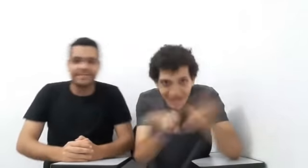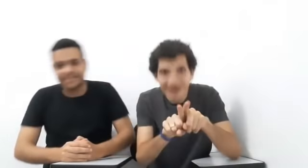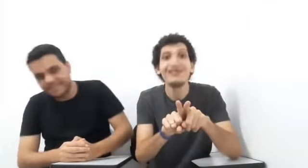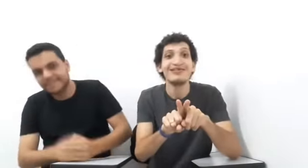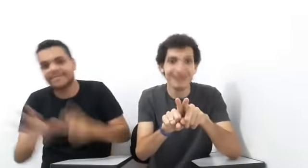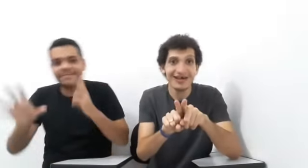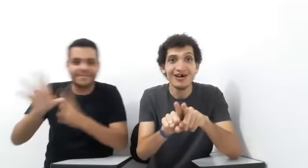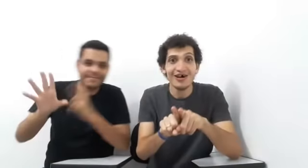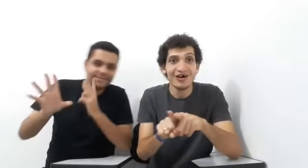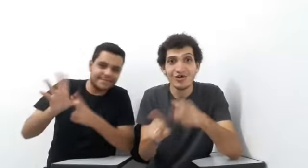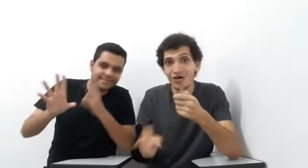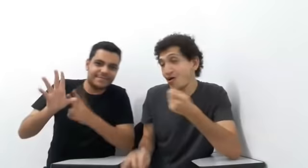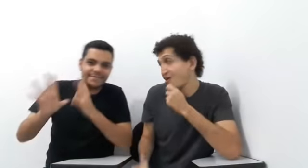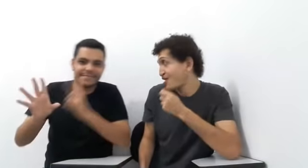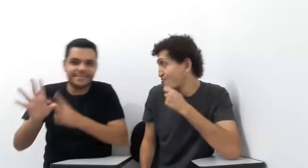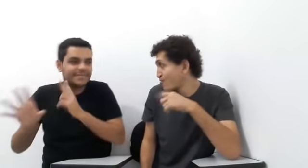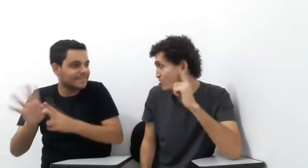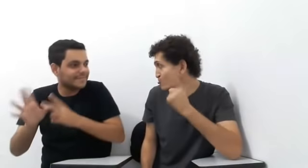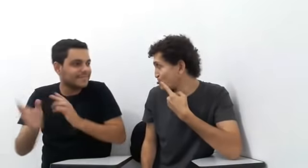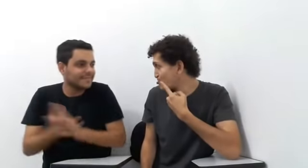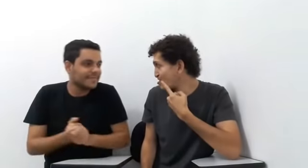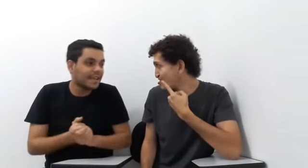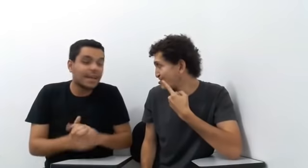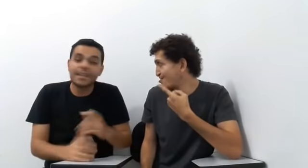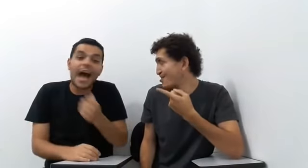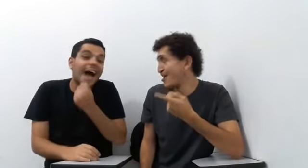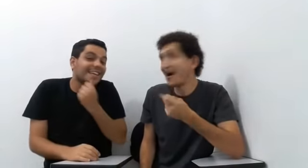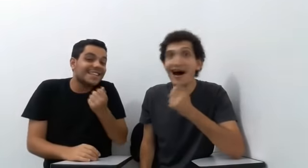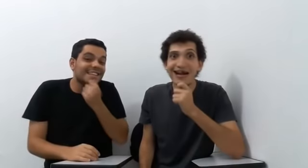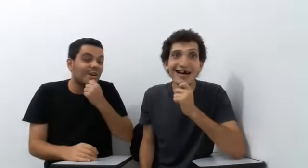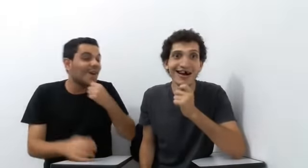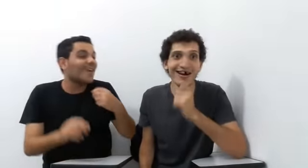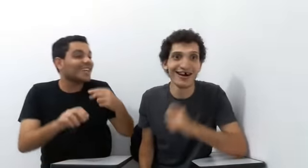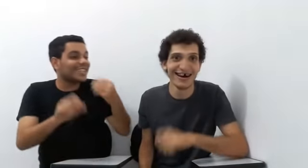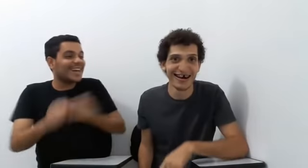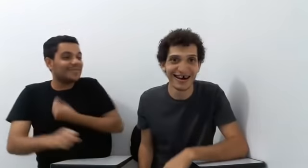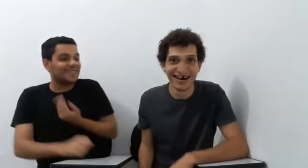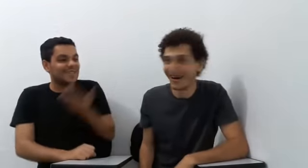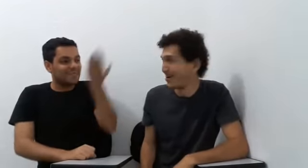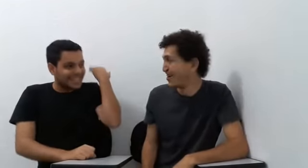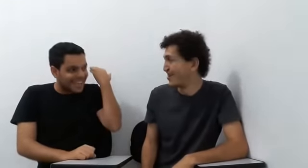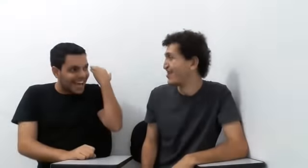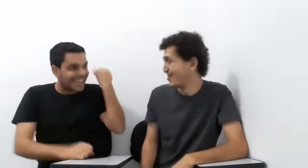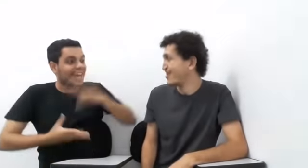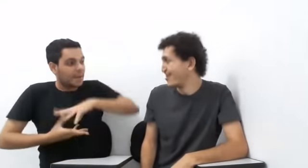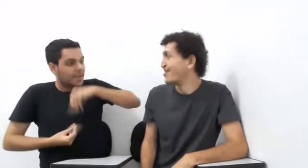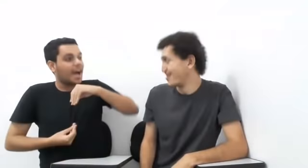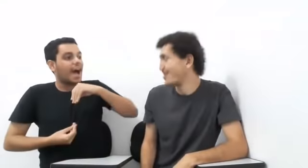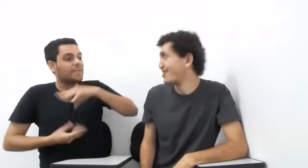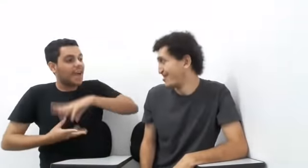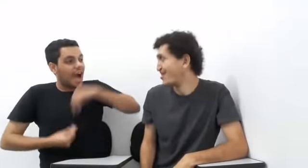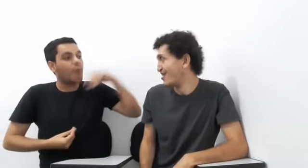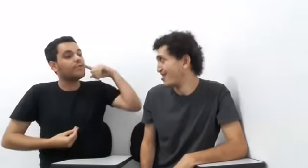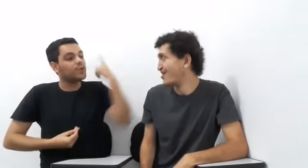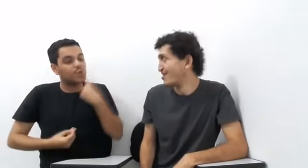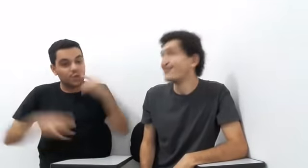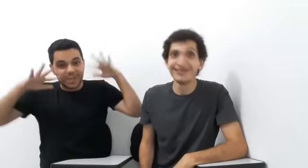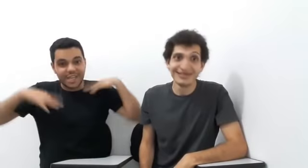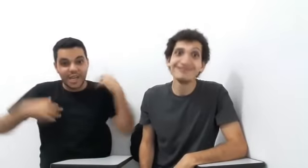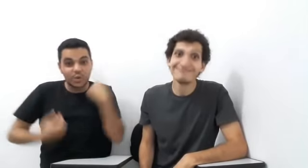também, né? Só ainda não é surdo, né? Ainda não, eu acho que na vida passada a minha alma foi surda e eu